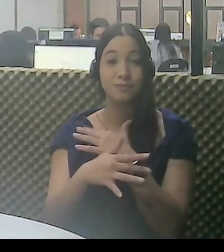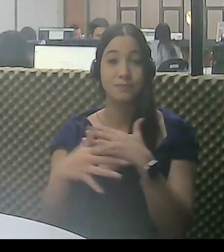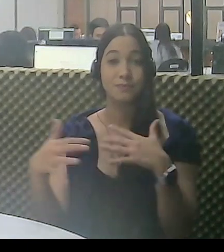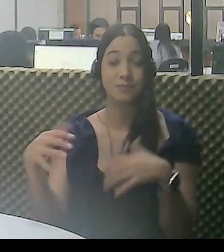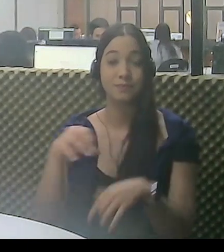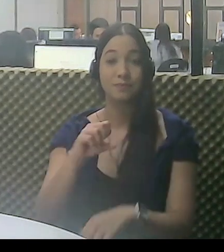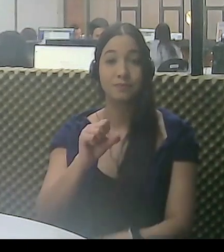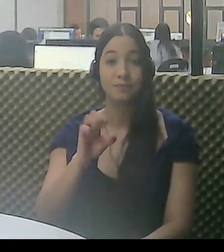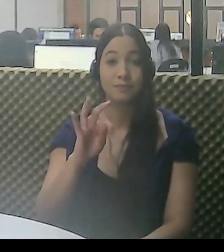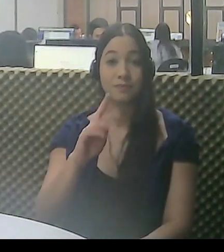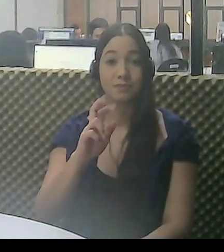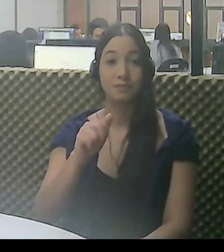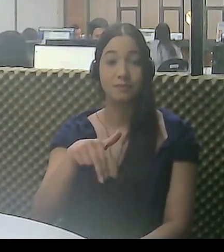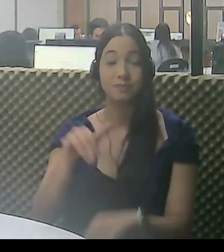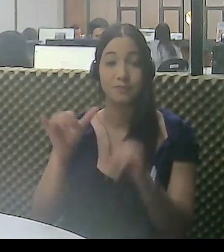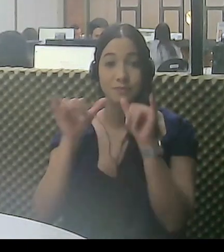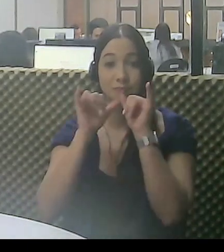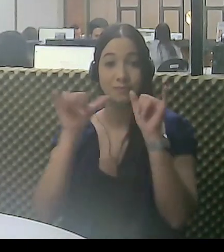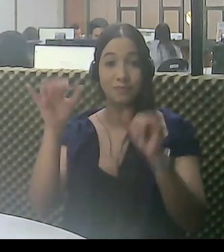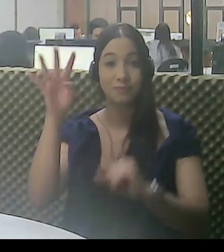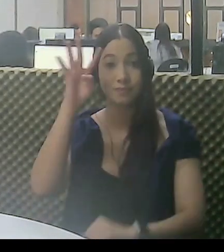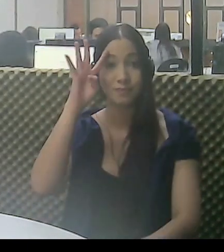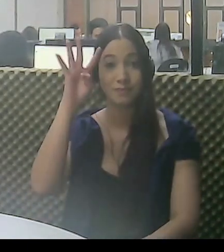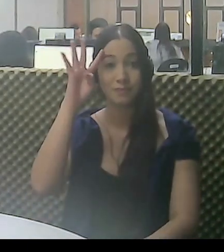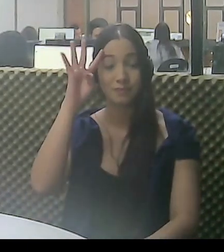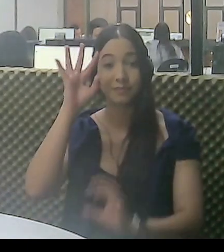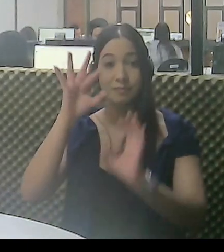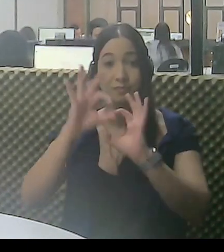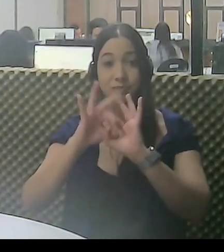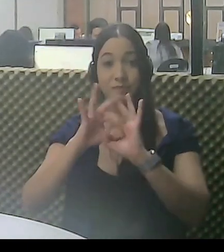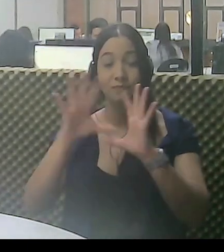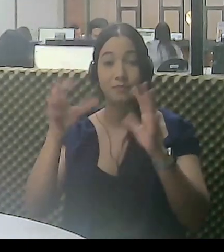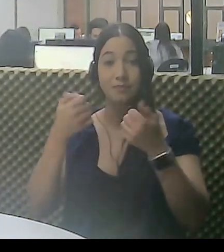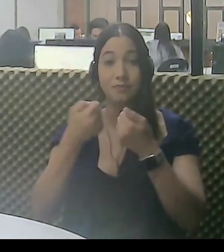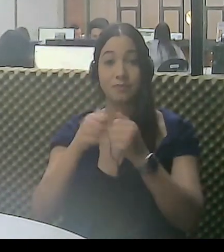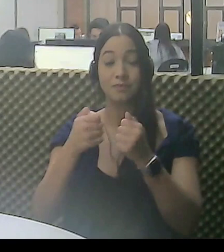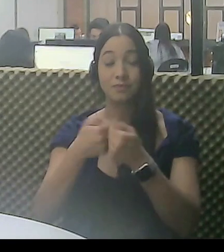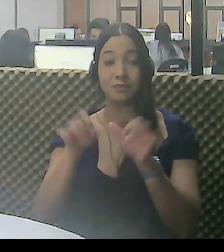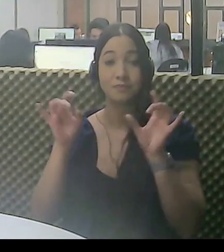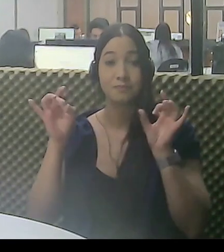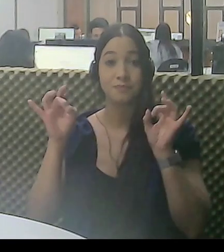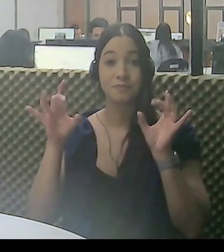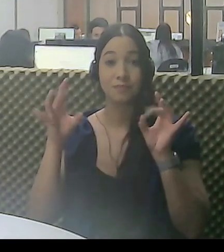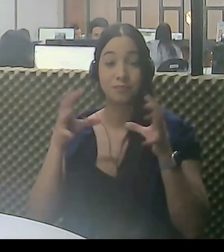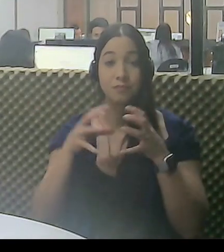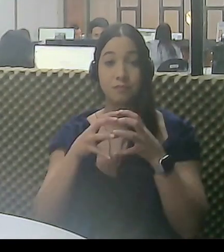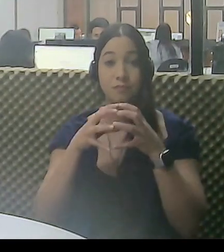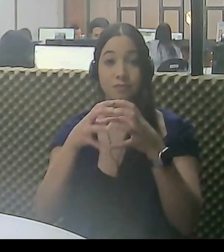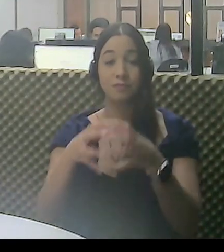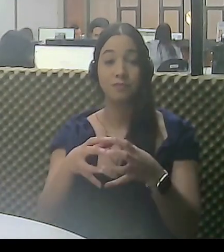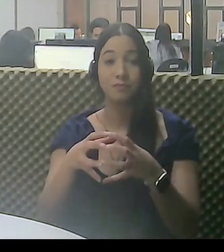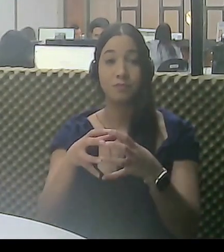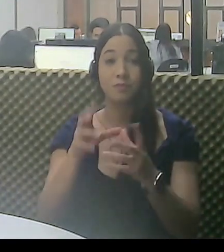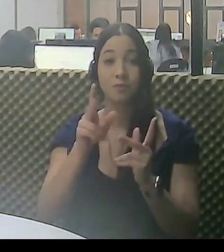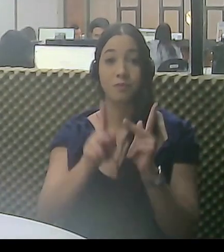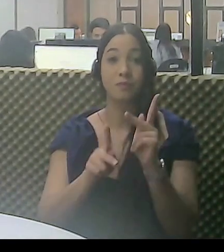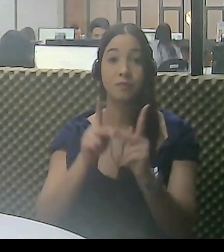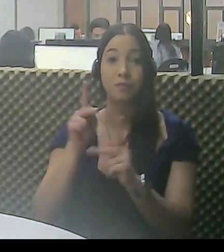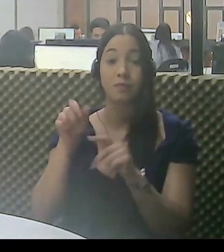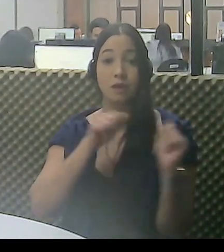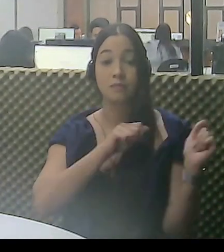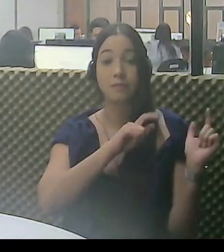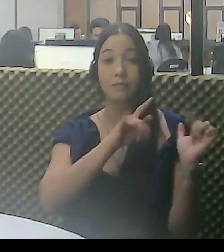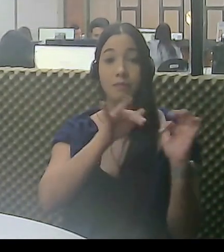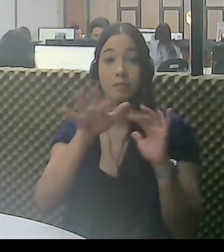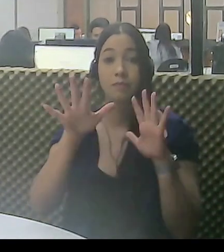a CETRAN, informa que nesta quarta-feira disponibilizará linhas especiais do transporte coletivo para atender ao público que irá